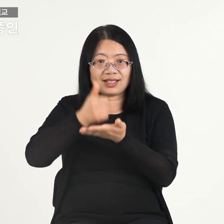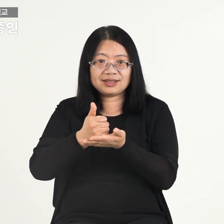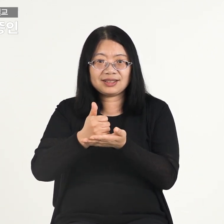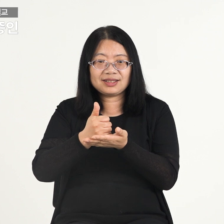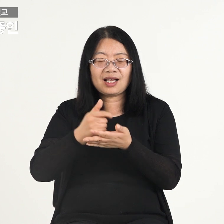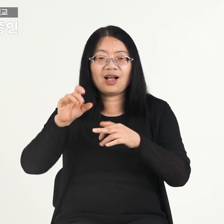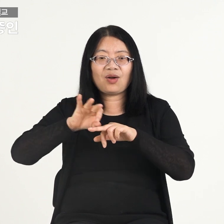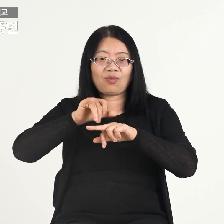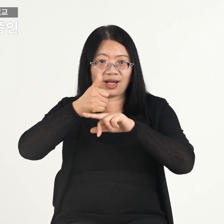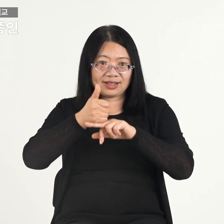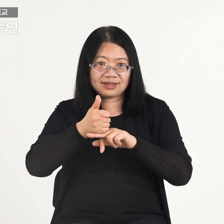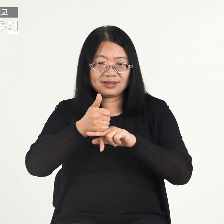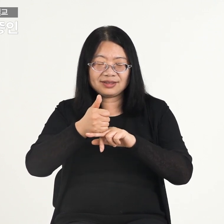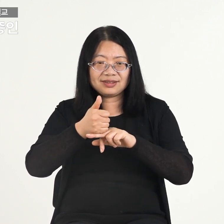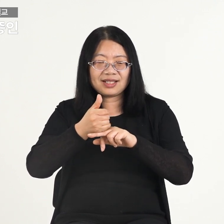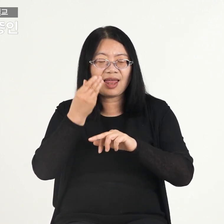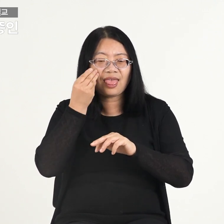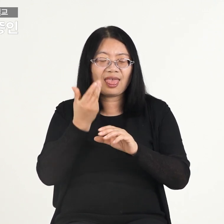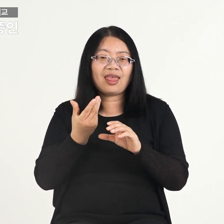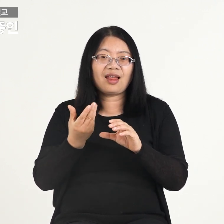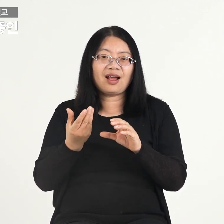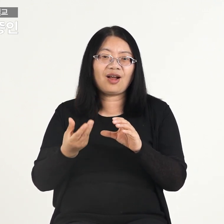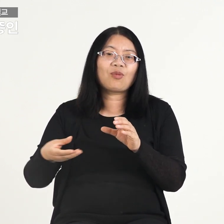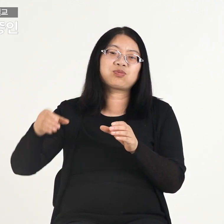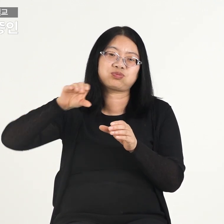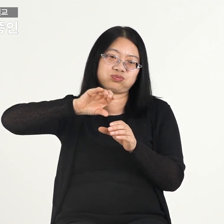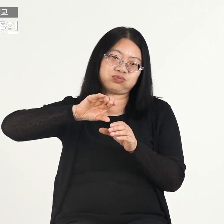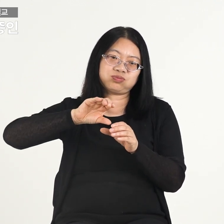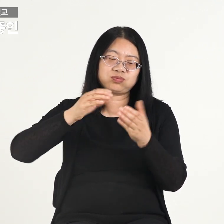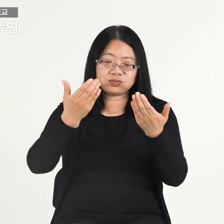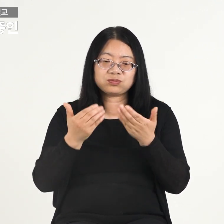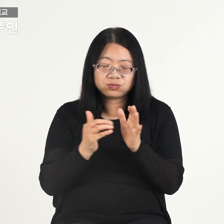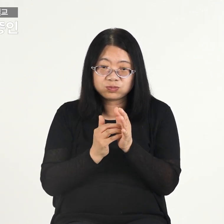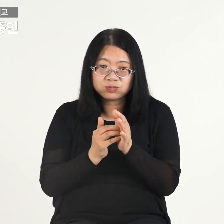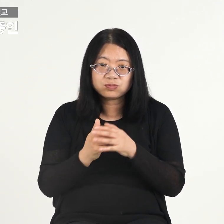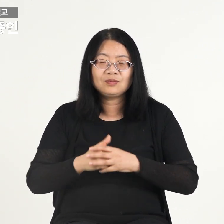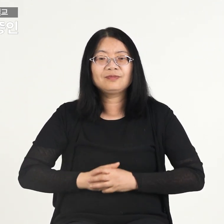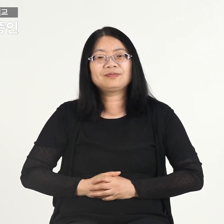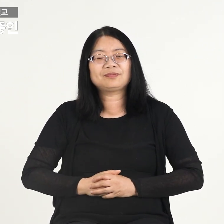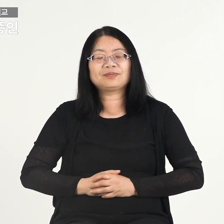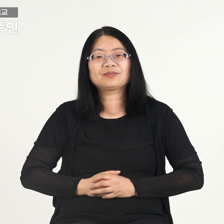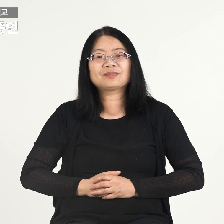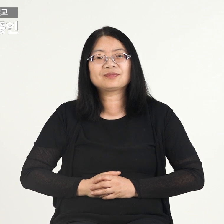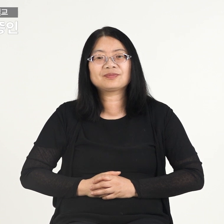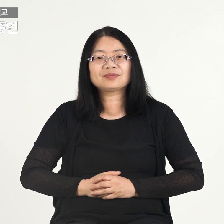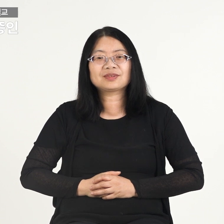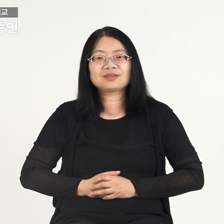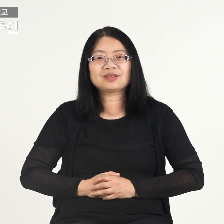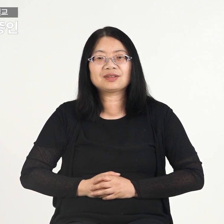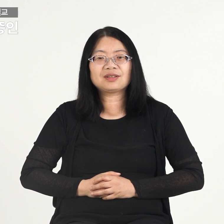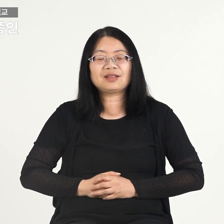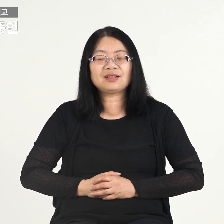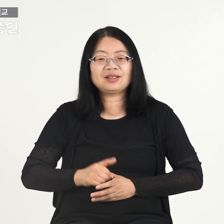대제사장과 왕이 기름을 부음을 받아요. 그런데